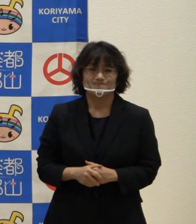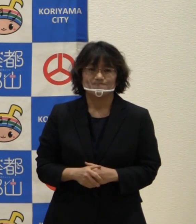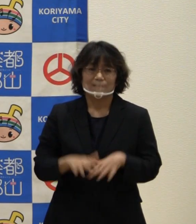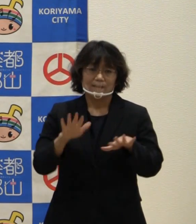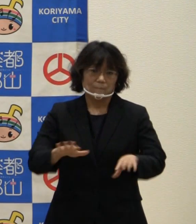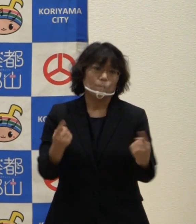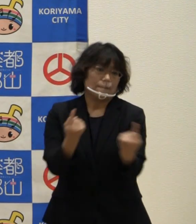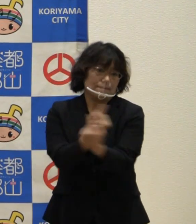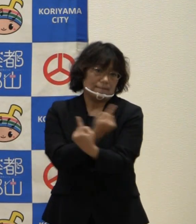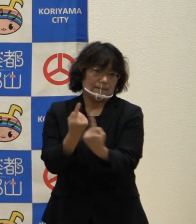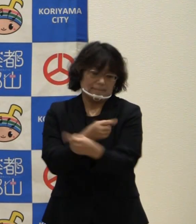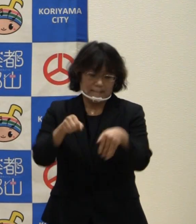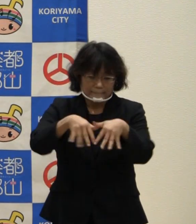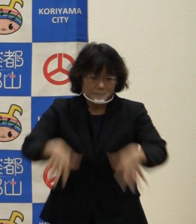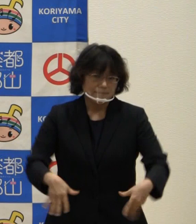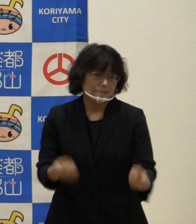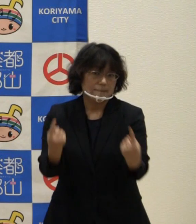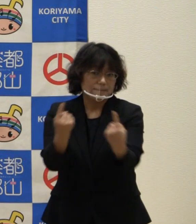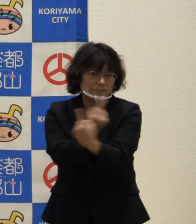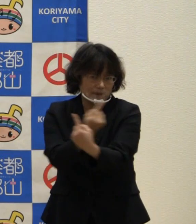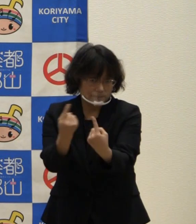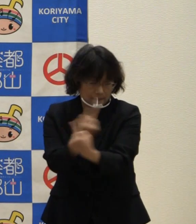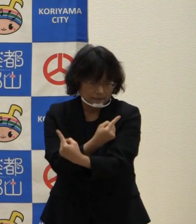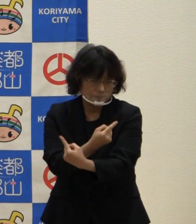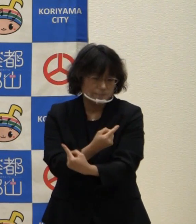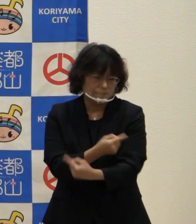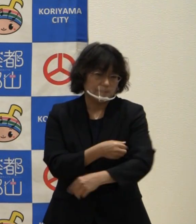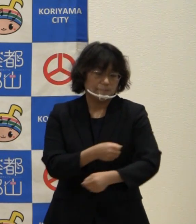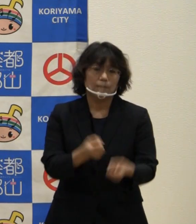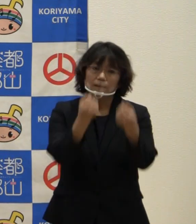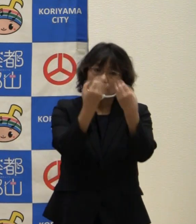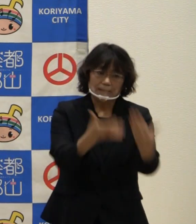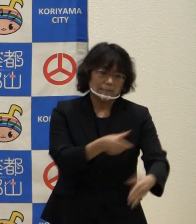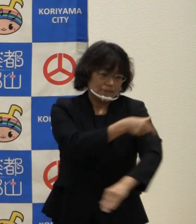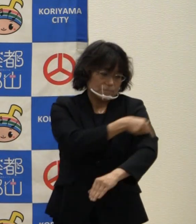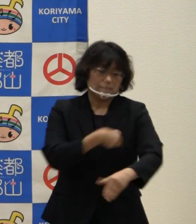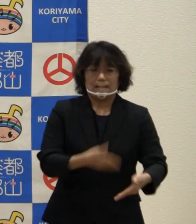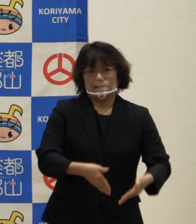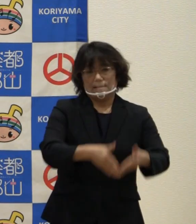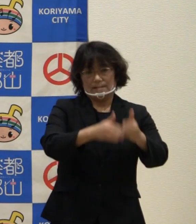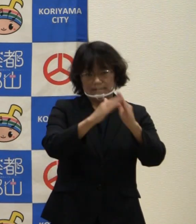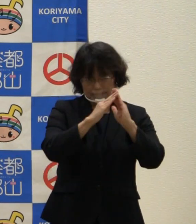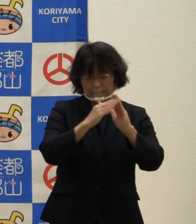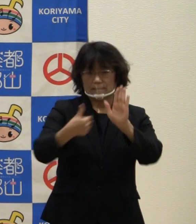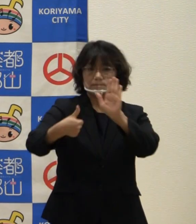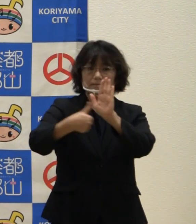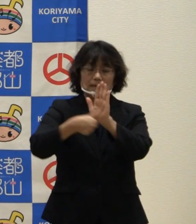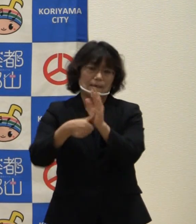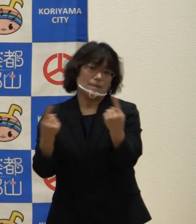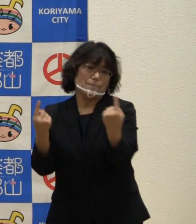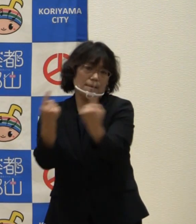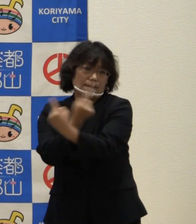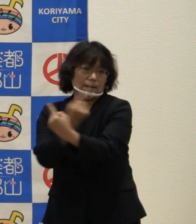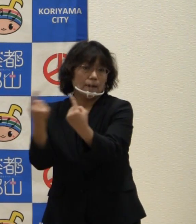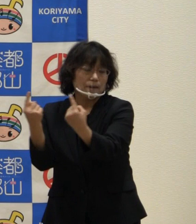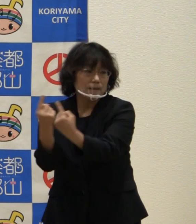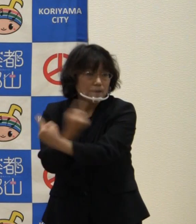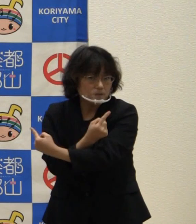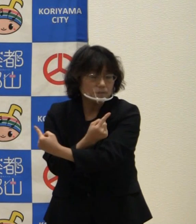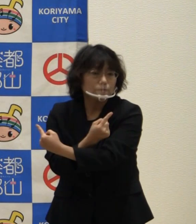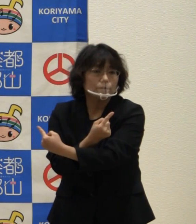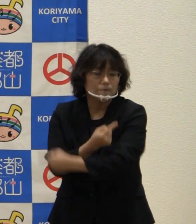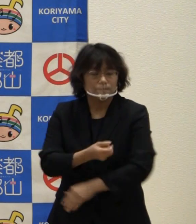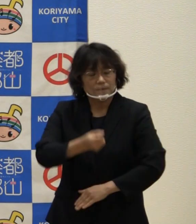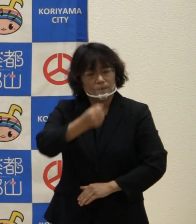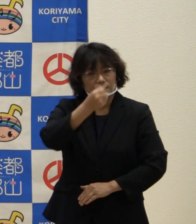改正する係新設あるいは係名変更もですね、十分その期待に応えてくれるもの